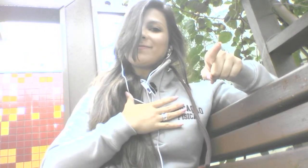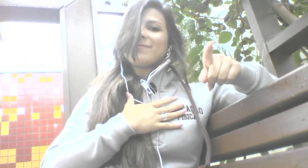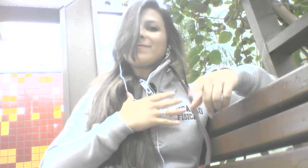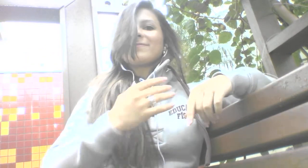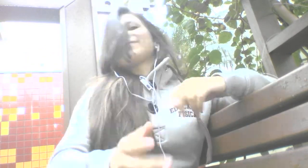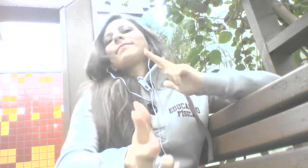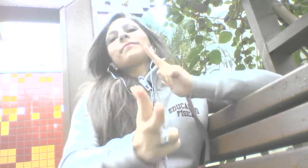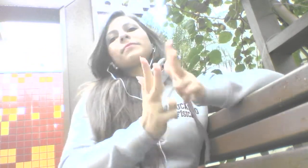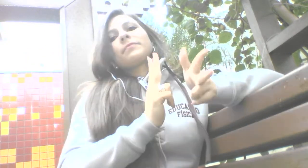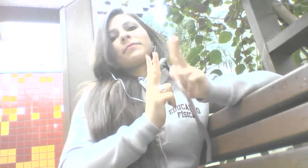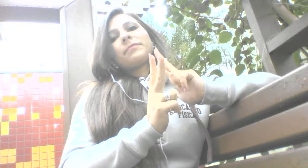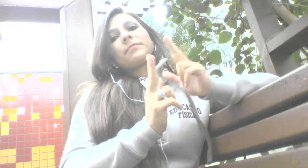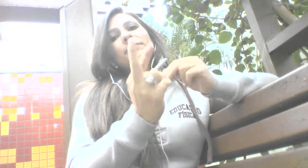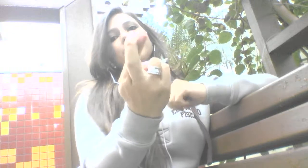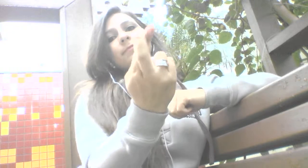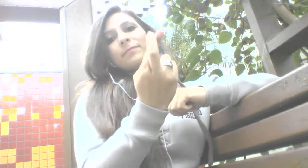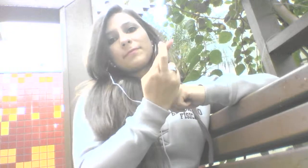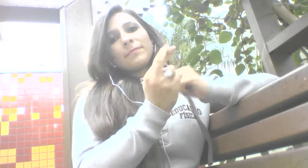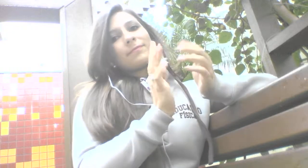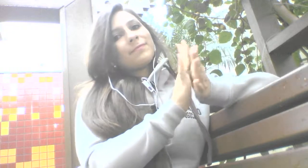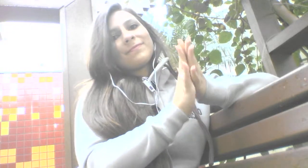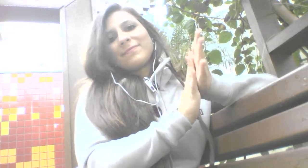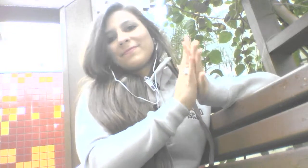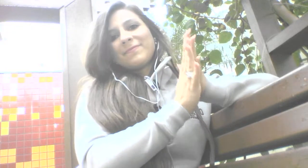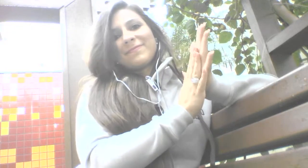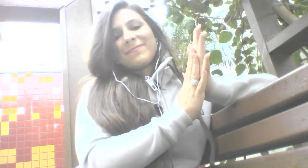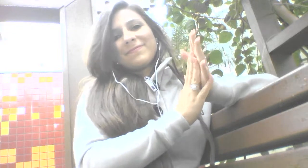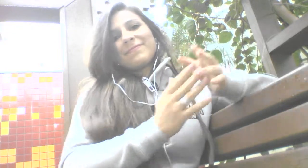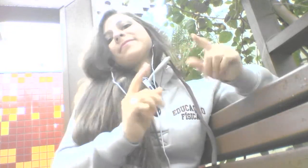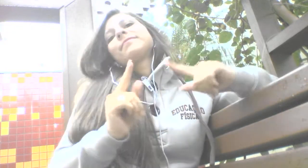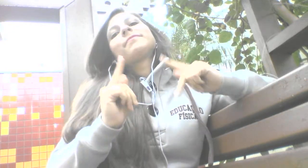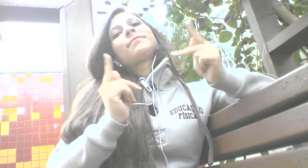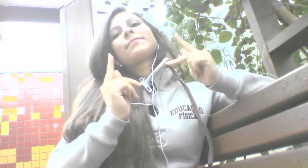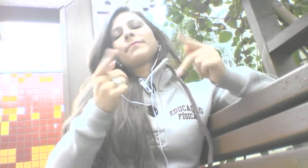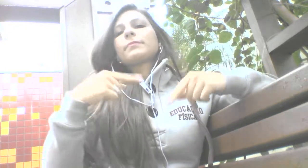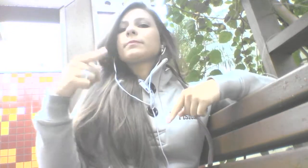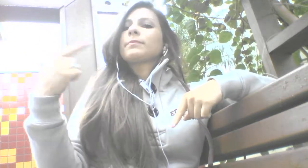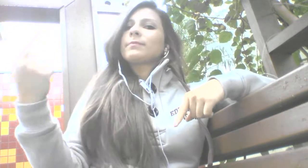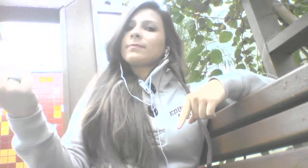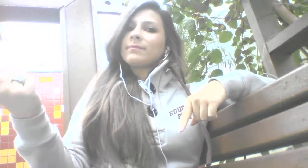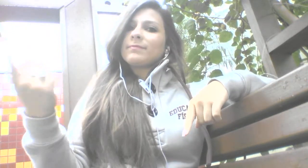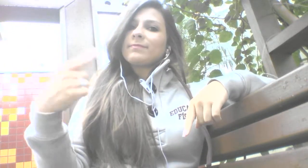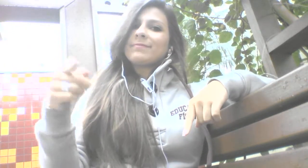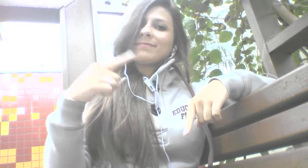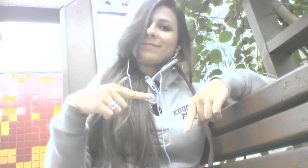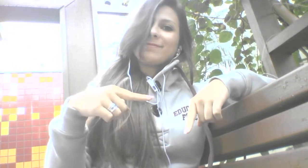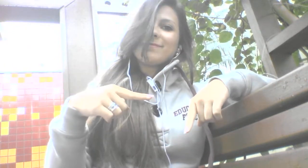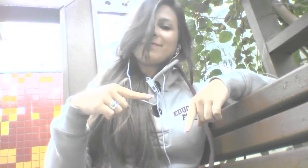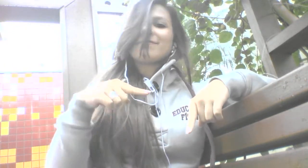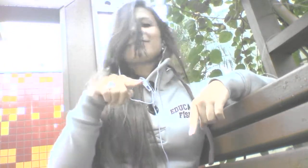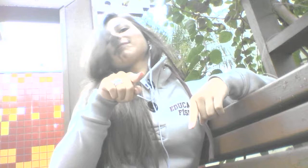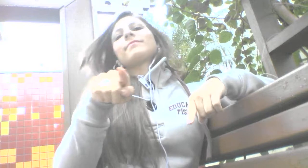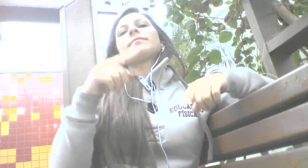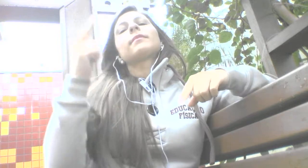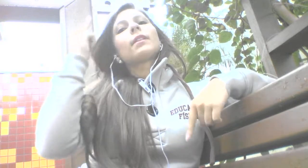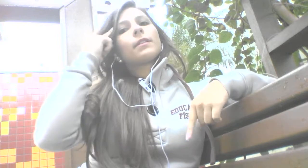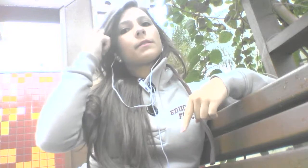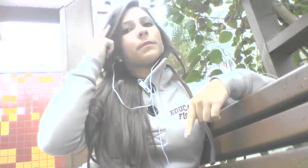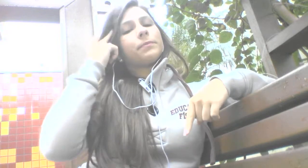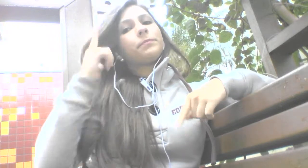gosto, mas eu te levar, você nem deu resposta. Tudo bem, um dia vai e o outro vem. Você deve estar